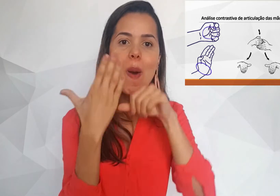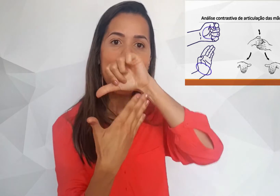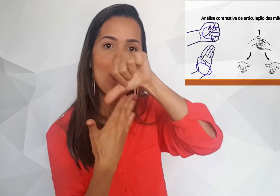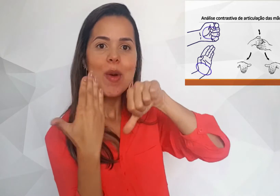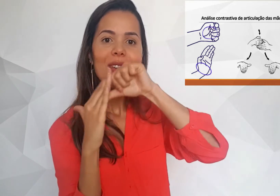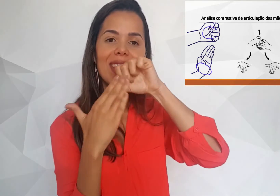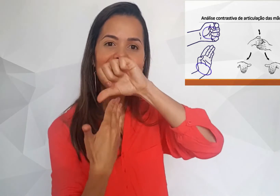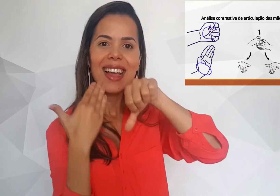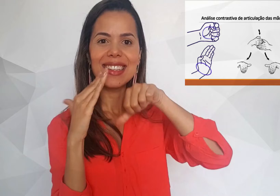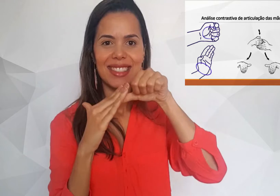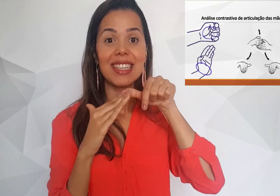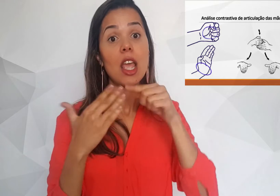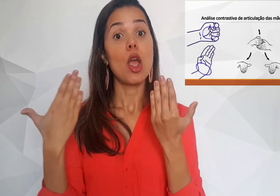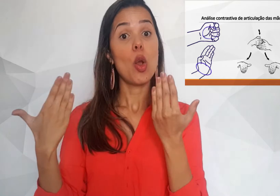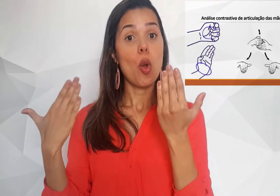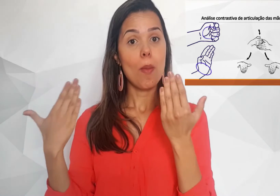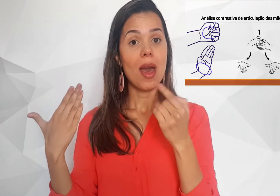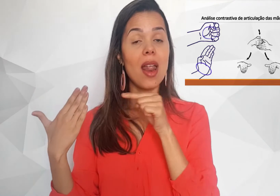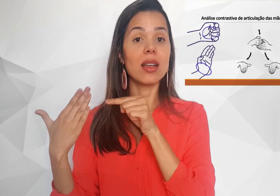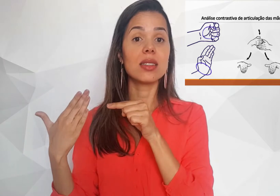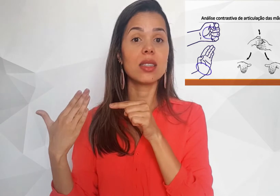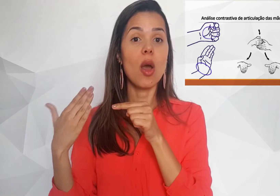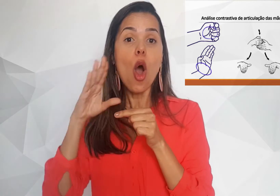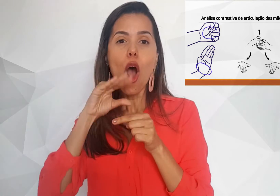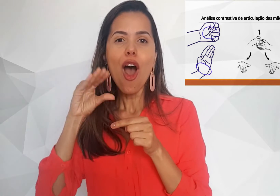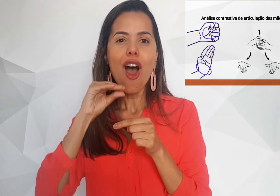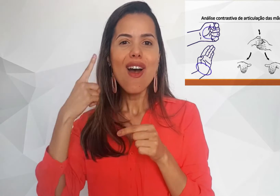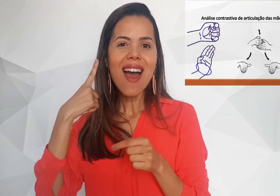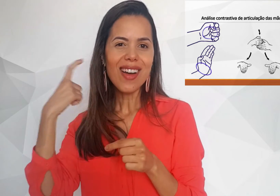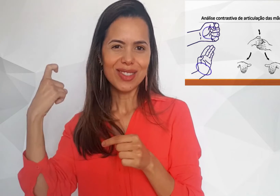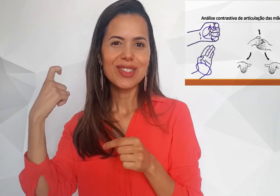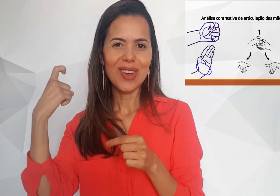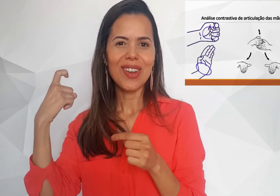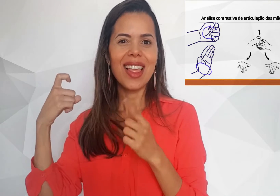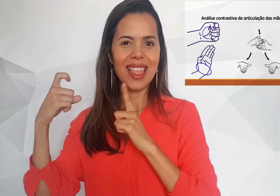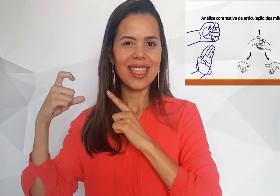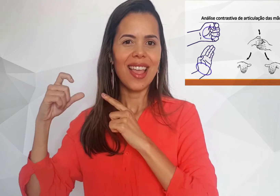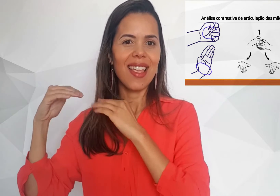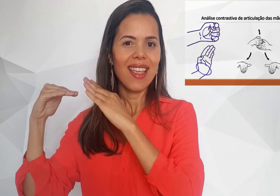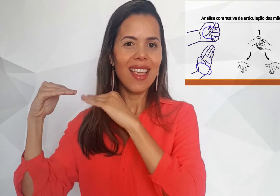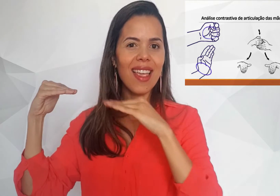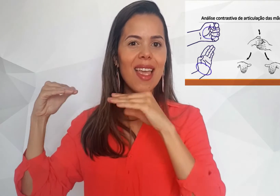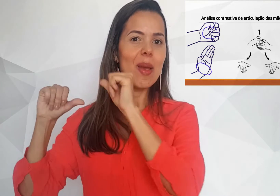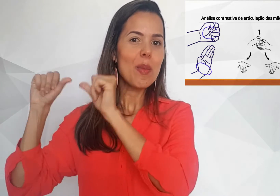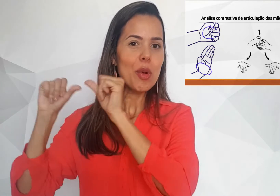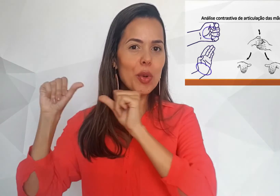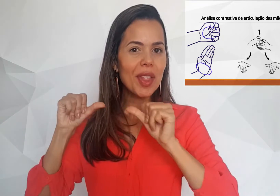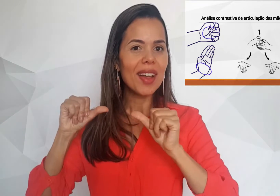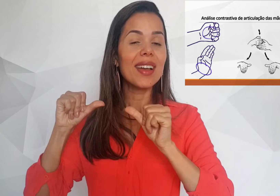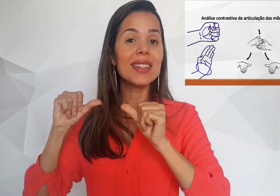uma análise contrastiva, no sentido de que ela começou a observar que as mudanças nessa